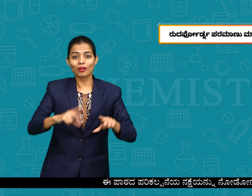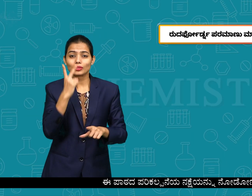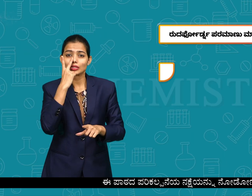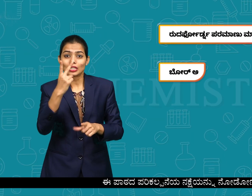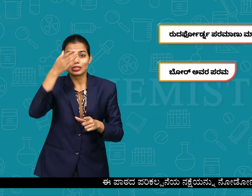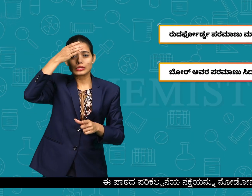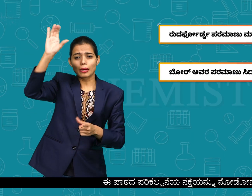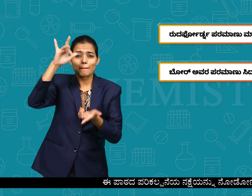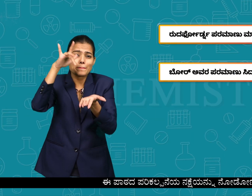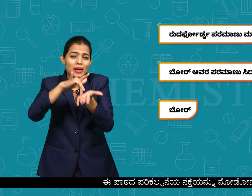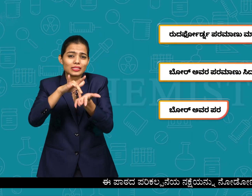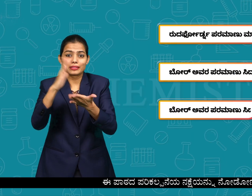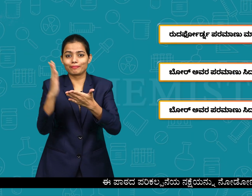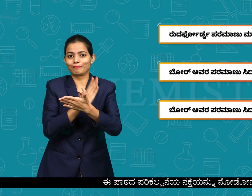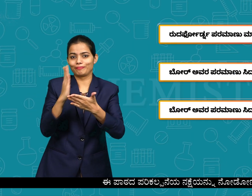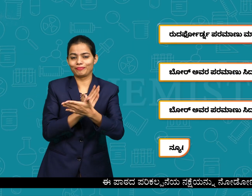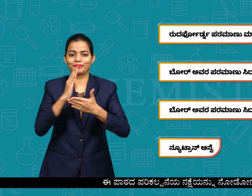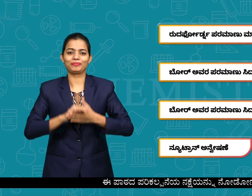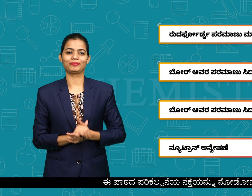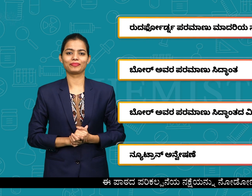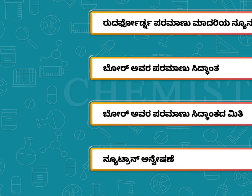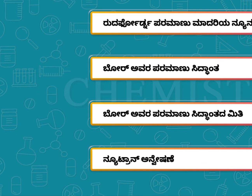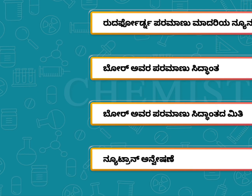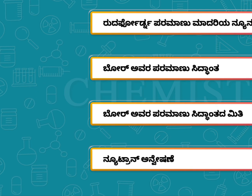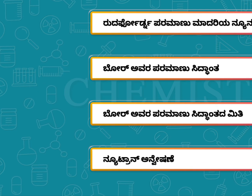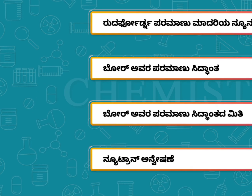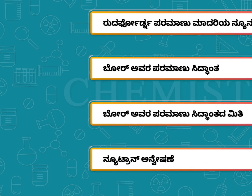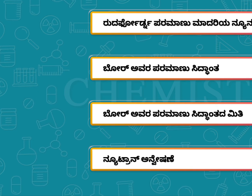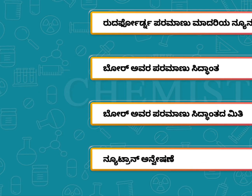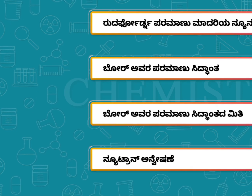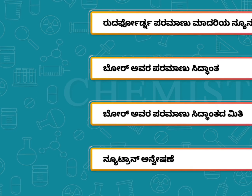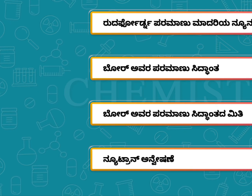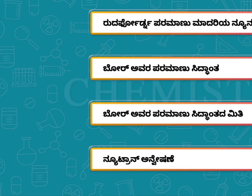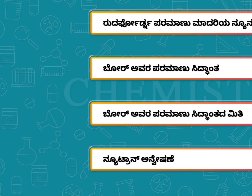ಈ ಪಾಠದ ಪರಿಕಲ್ಪನೆಯ ನಕ್ಷೆಯನ್ನು ನೋಡೋಣ.